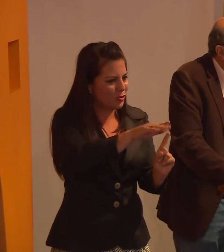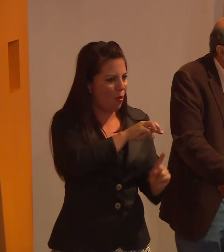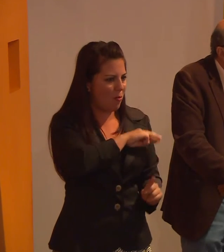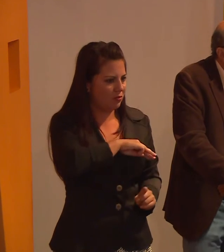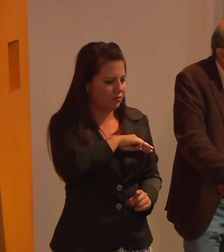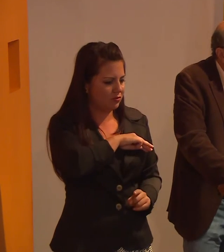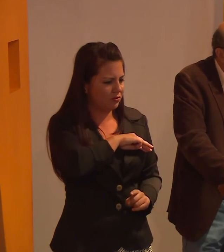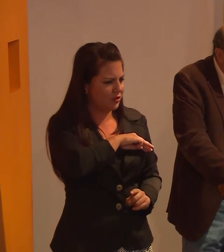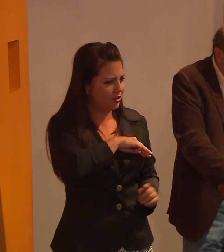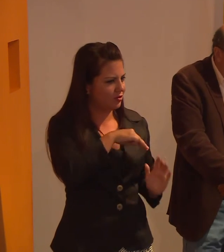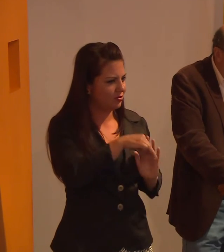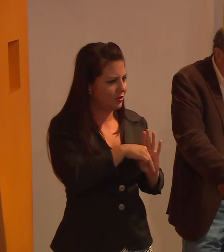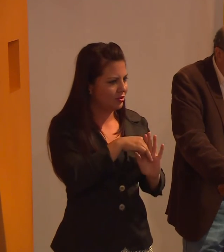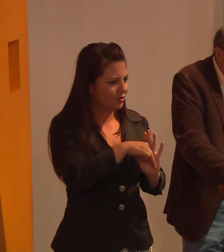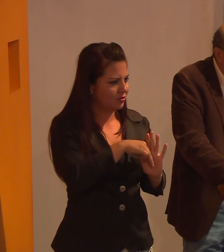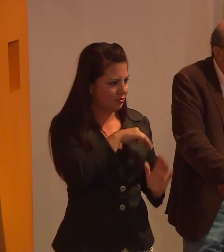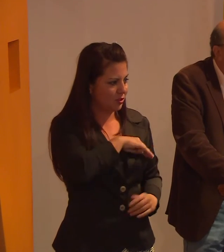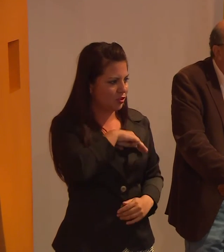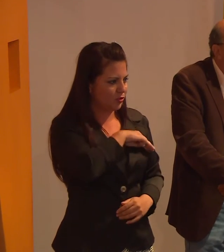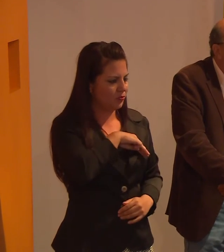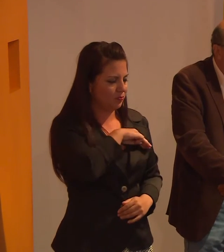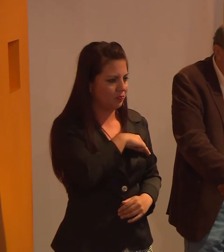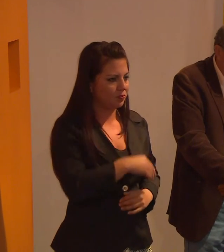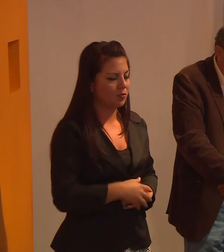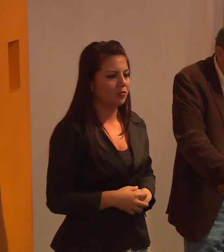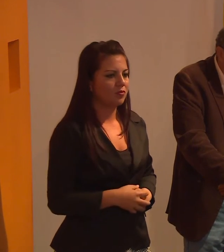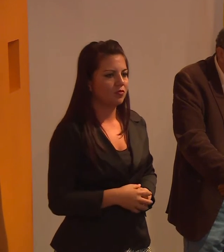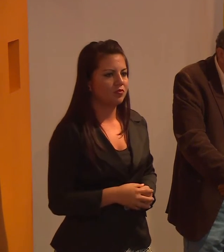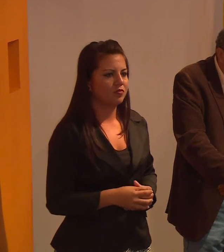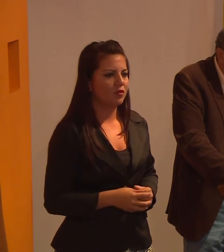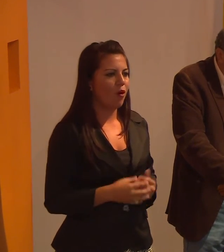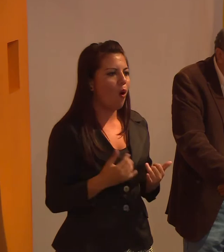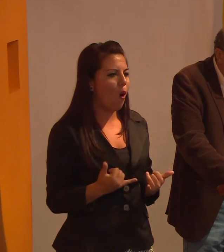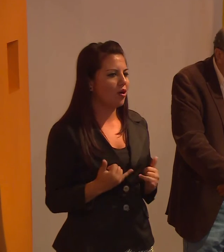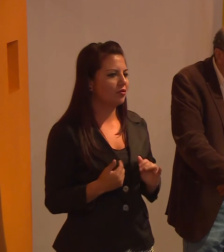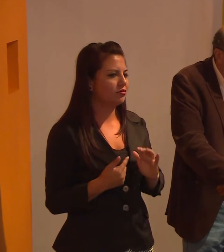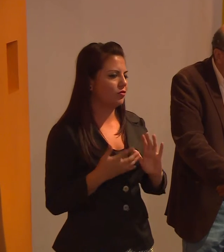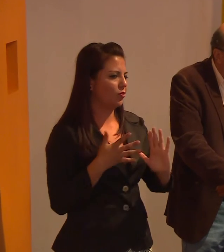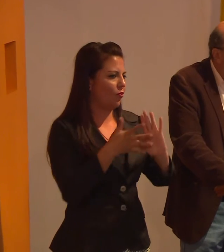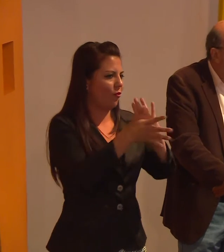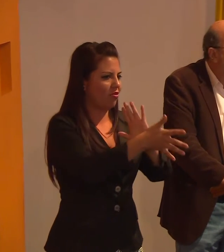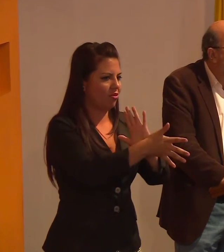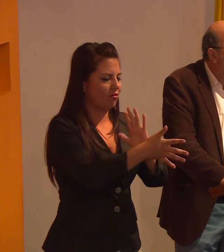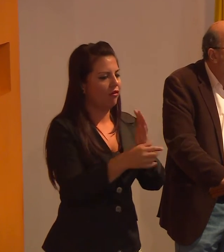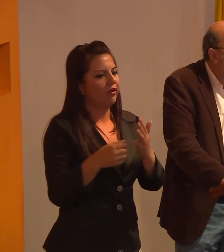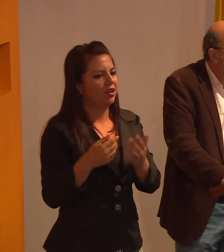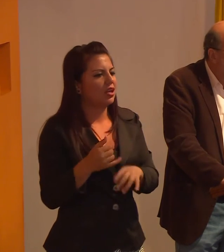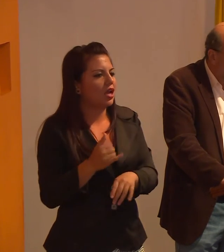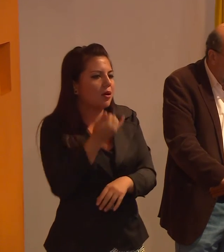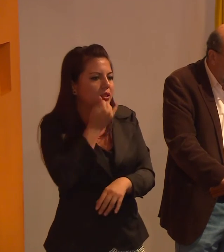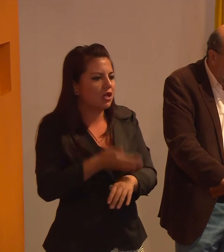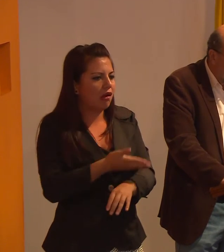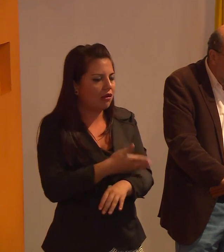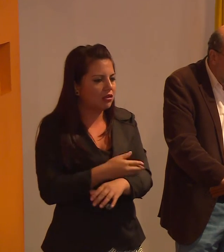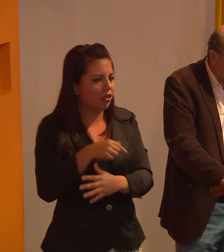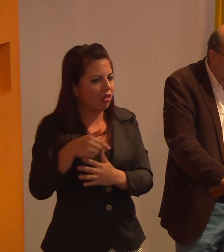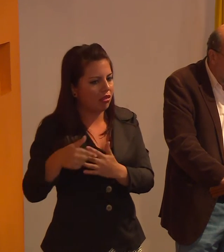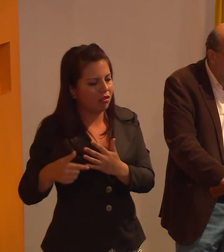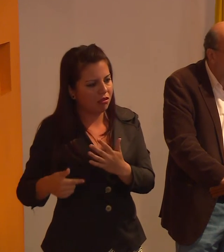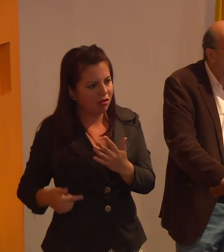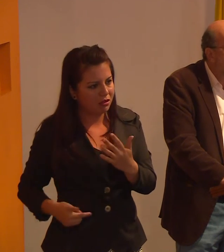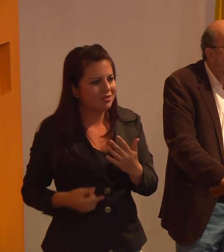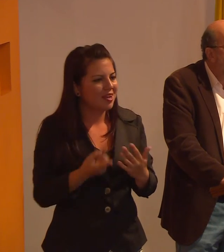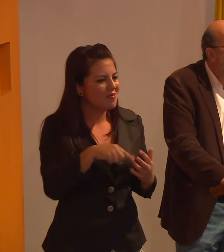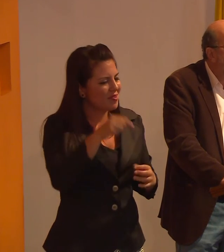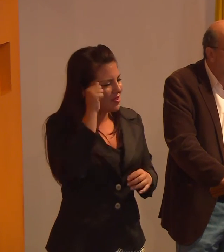Esta especie de balance que hoy entregamos también responde al estado de materialización del